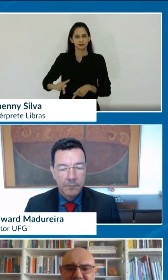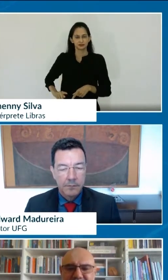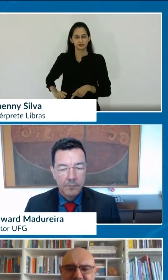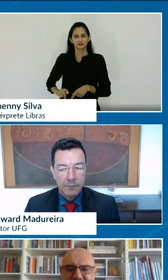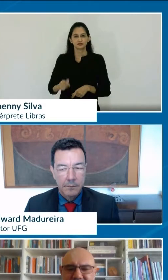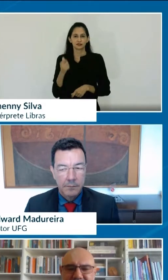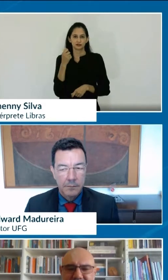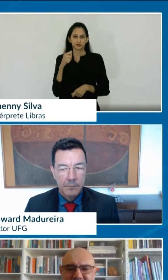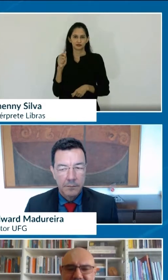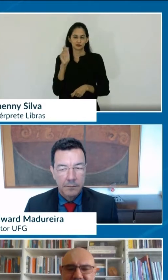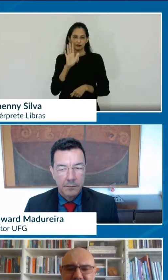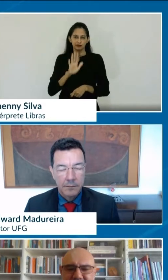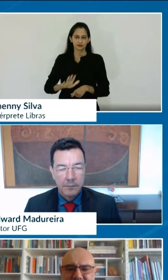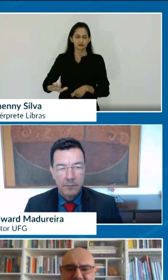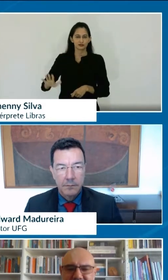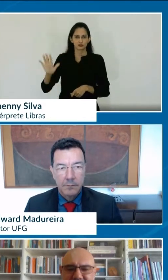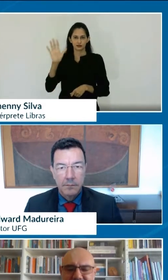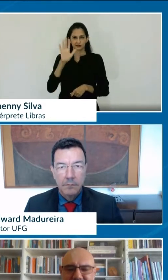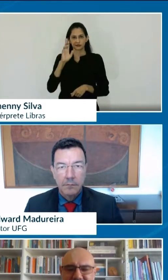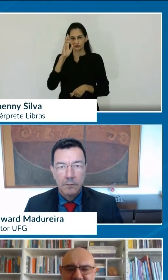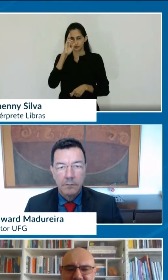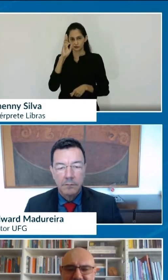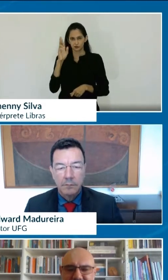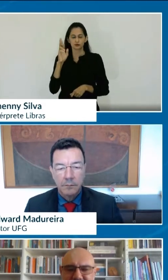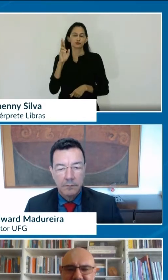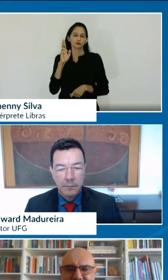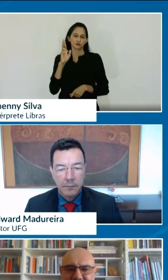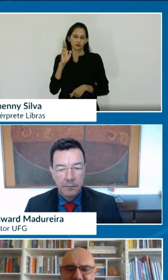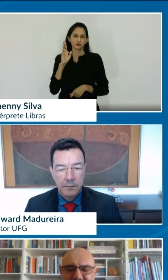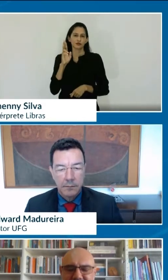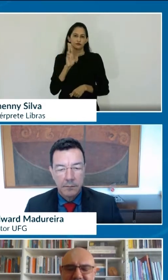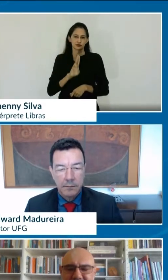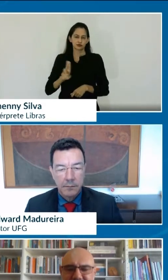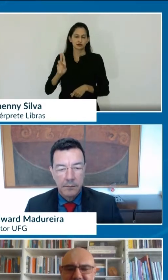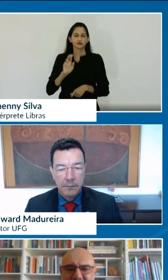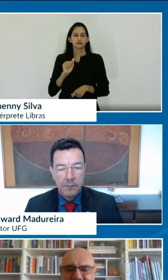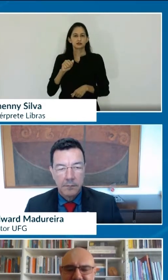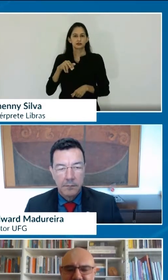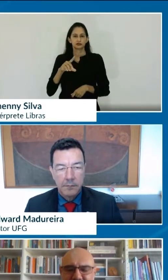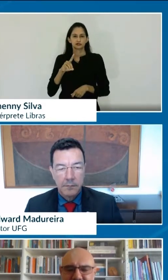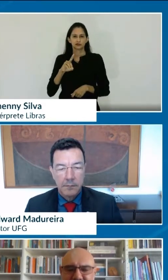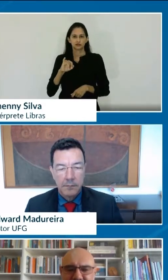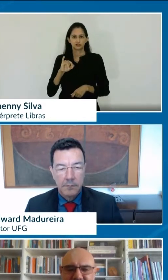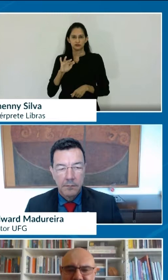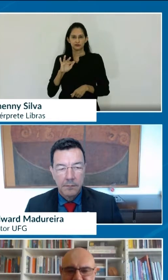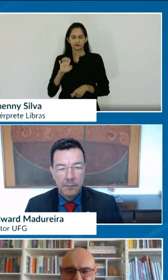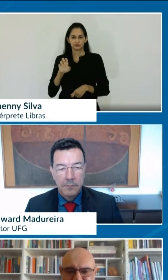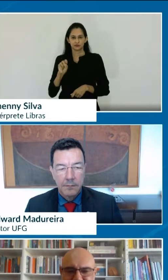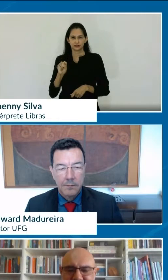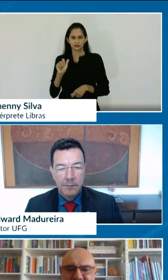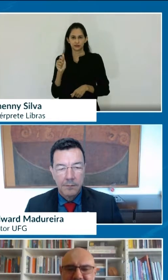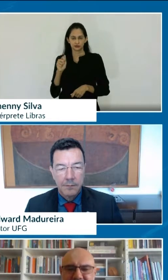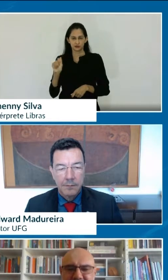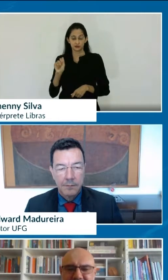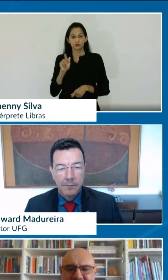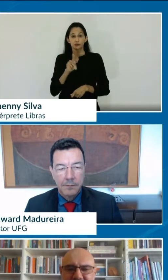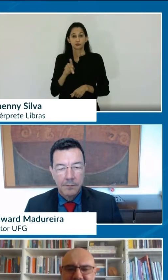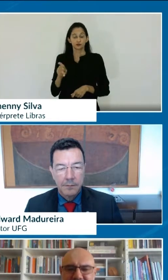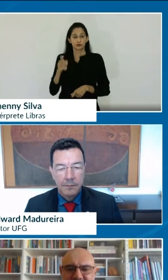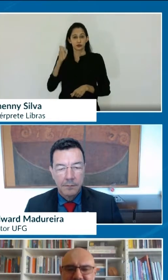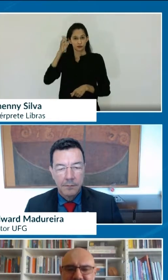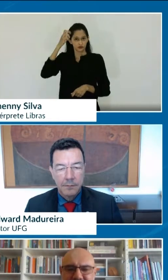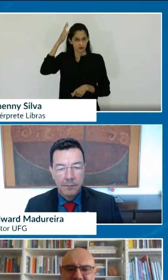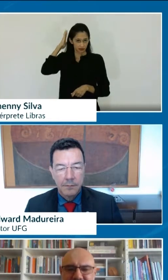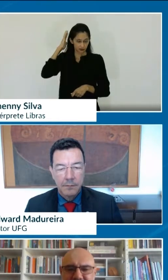dos Dirigentes das Instituições Federais de Ensino Superior, a Andifes, professor Edivar Madureira, e também o reitor